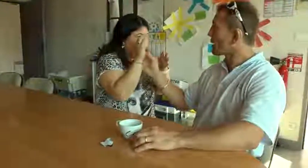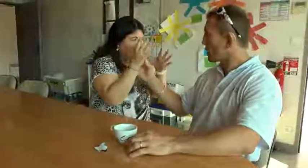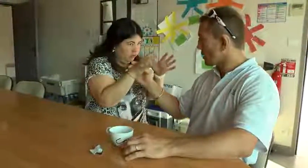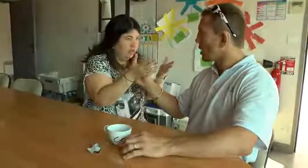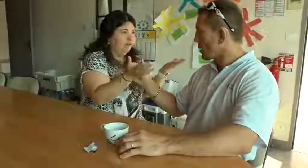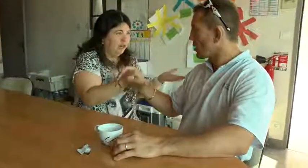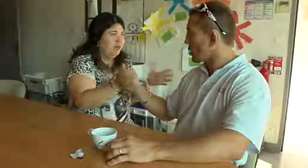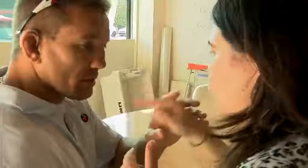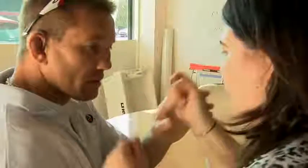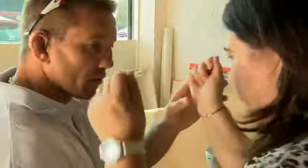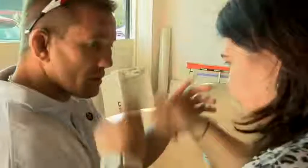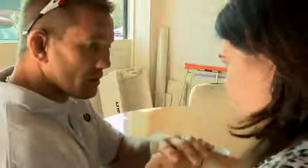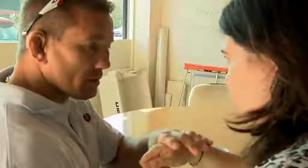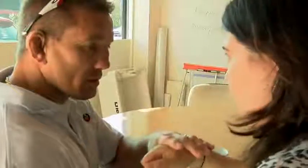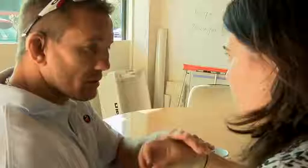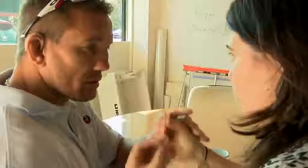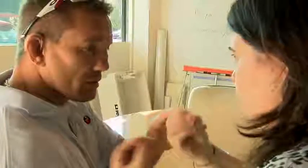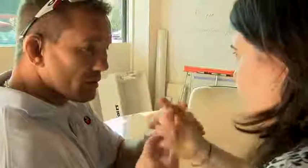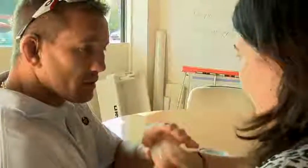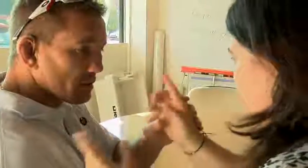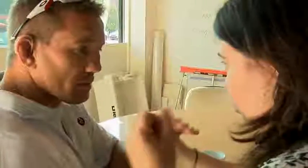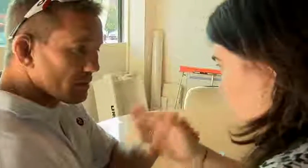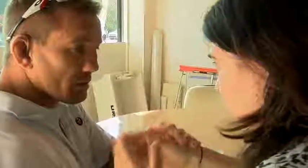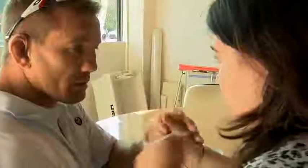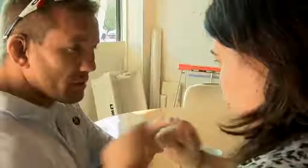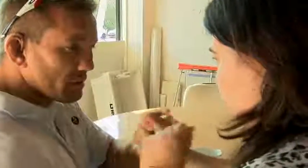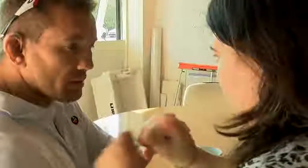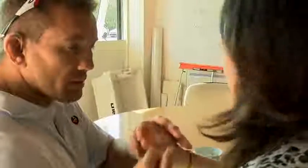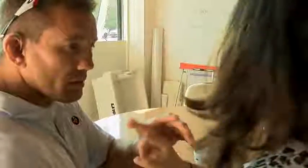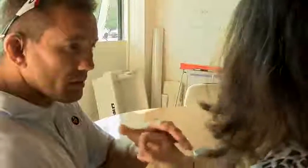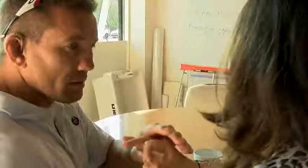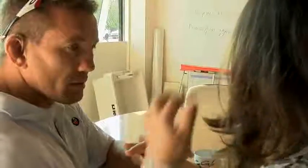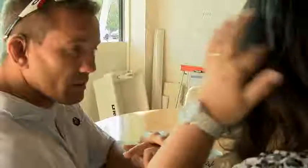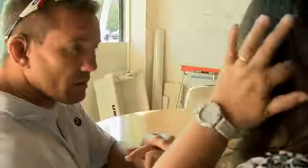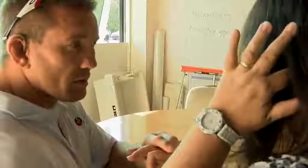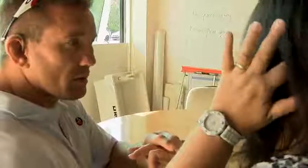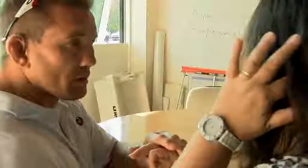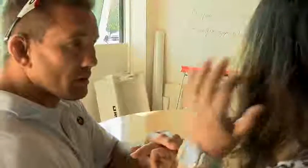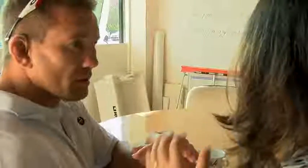Oui, voilà. Toi, d'accord ou pas d'accord, discuter. Pour savoir